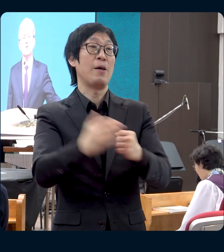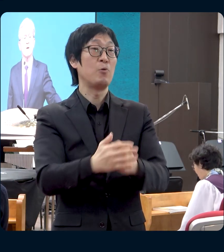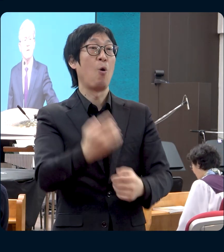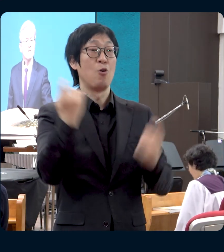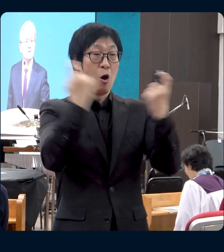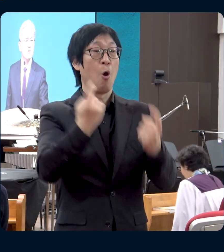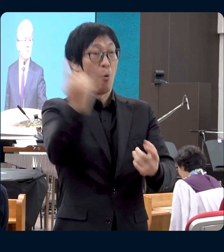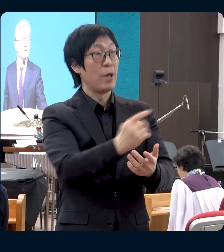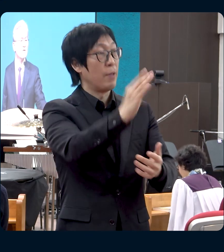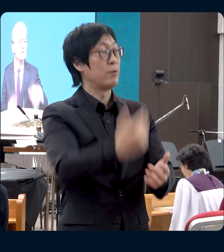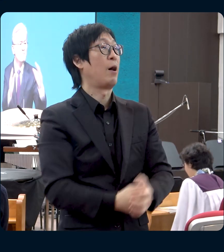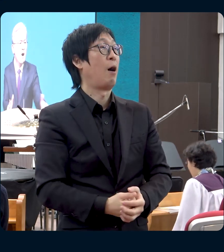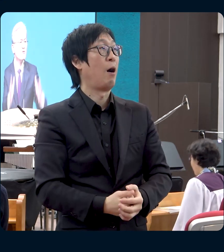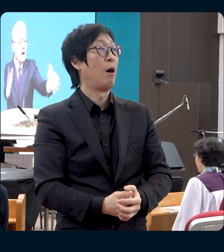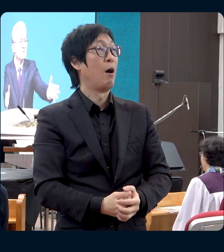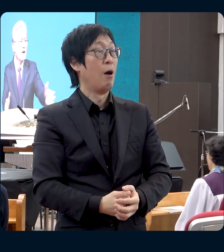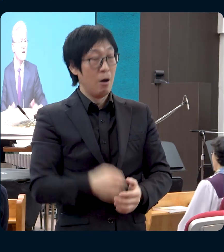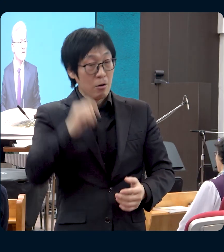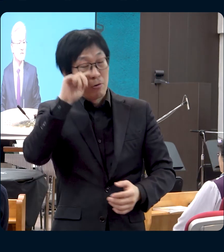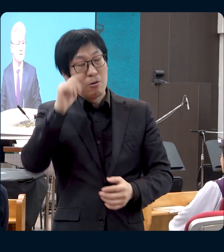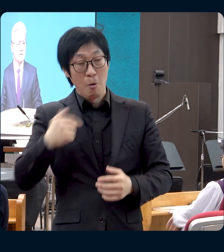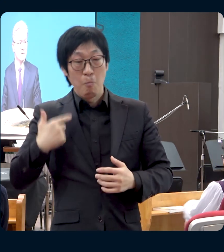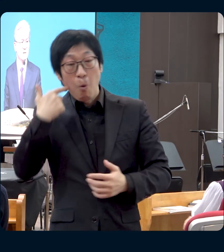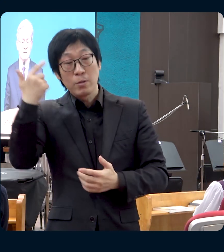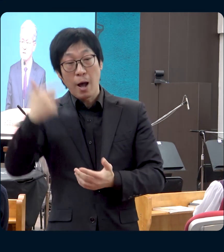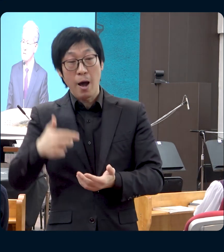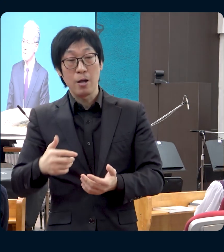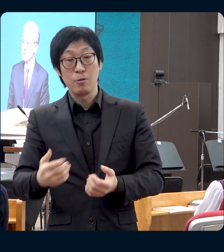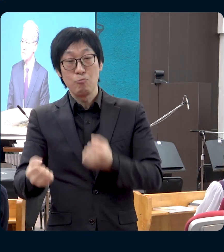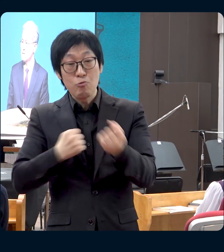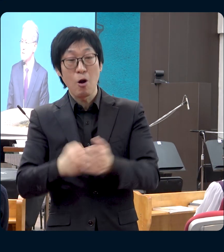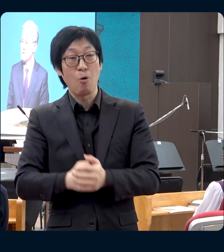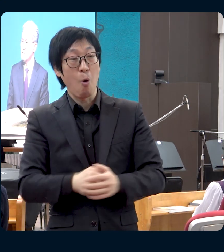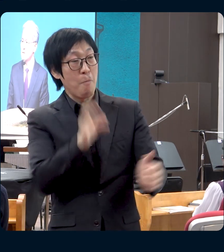네가 목사라면 그들을 보면서 기뻐하고 감사해야지.